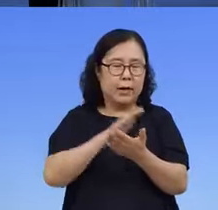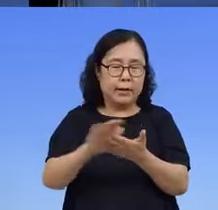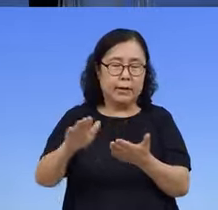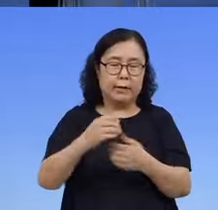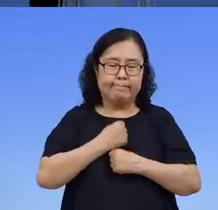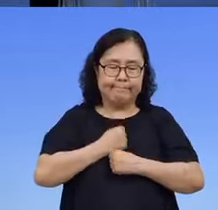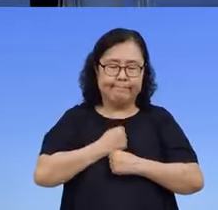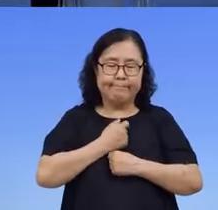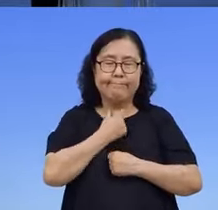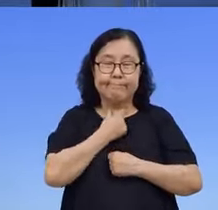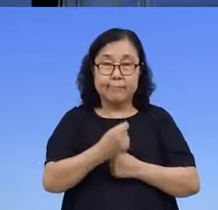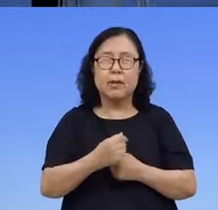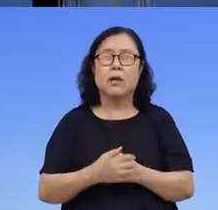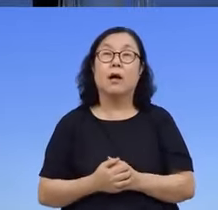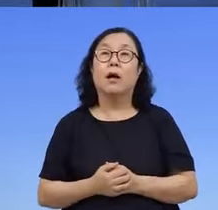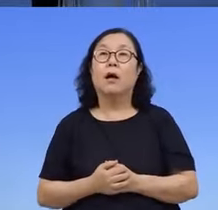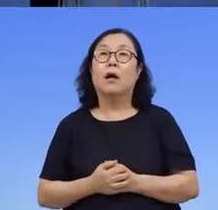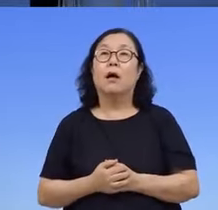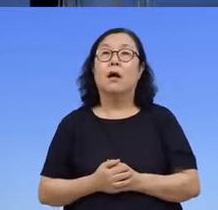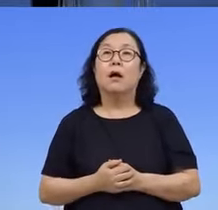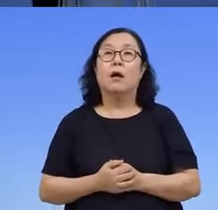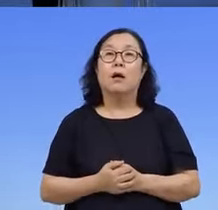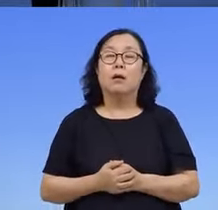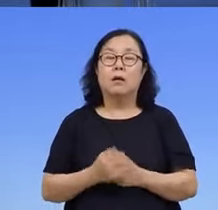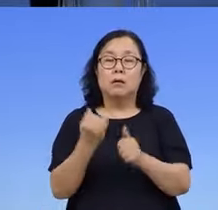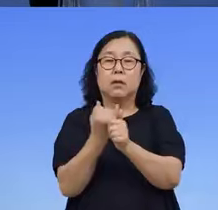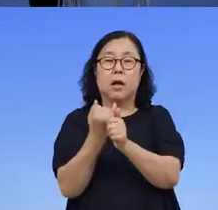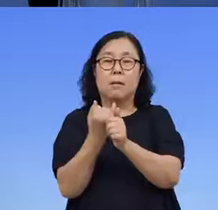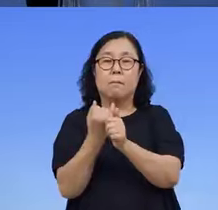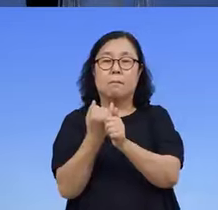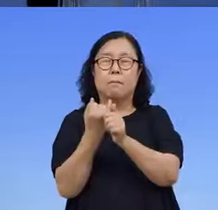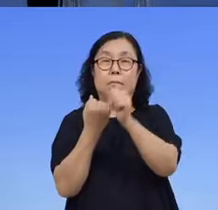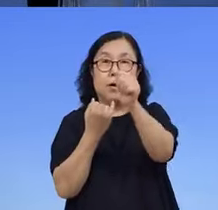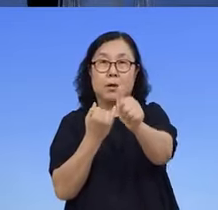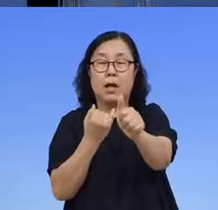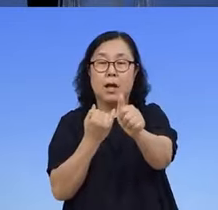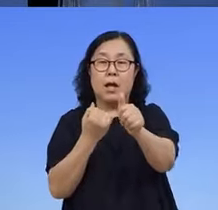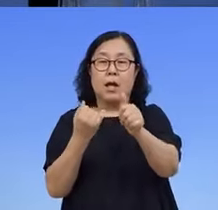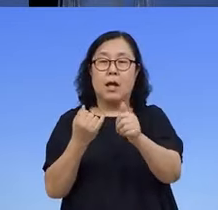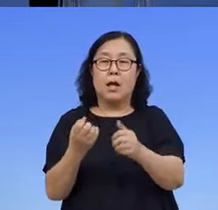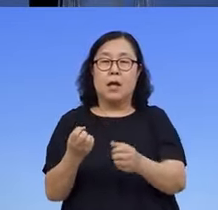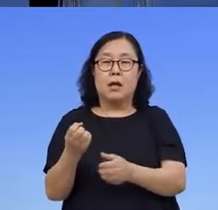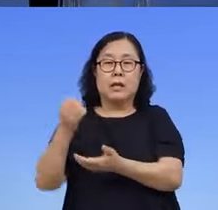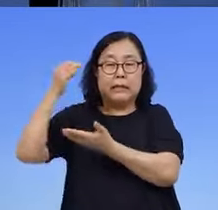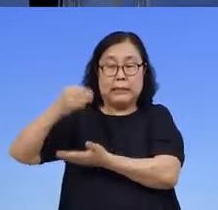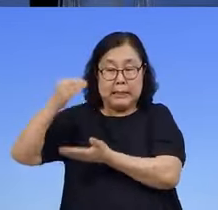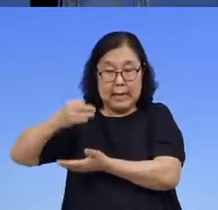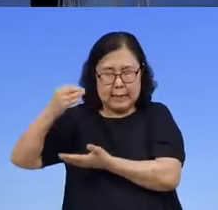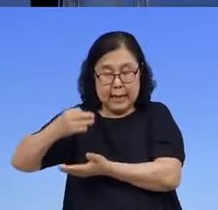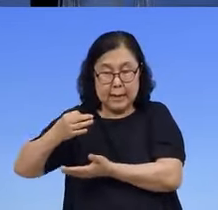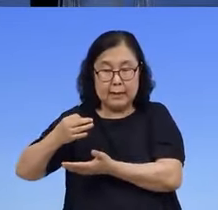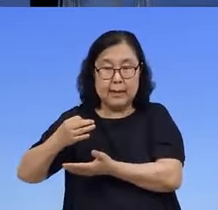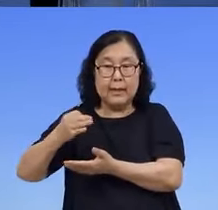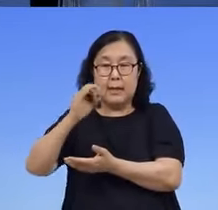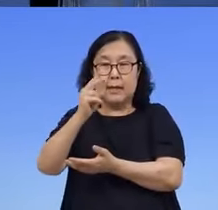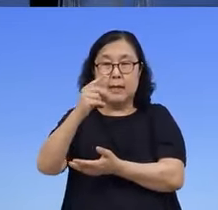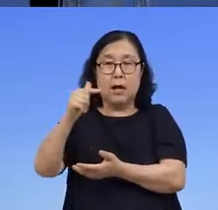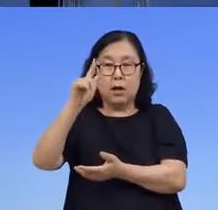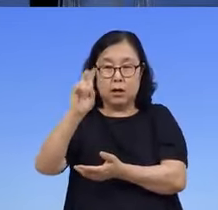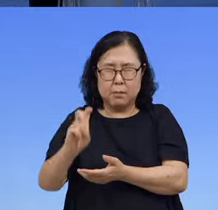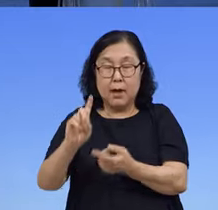지키고 싶어서. 또 이런 내면의 질문이 나옵니다. 남편의 다른 재산과 연금에 대해 재청구하지